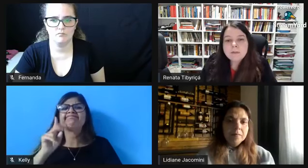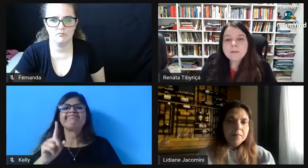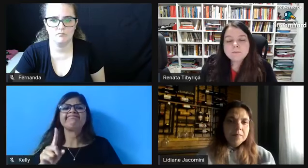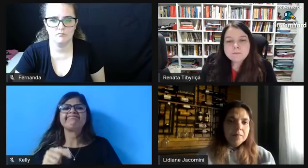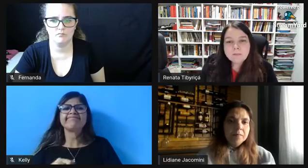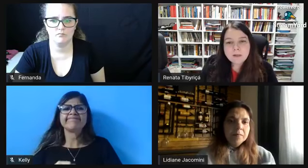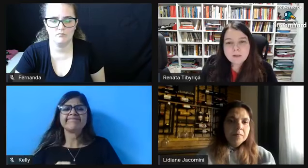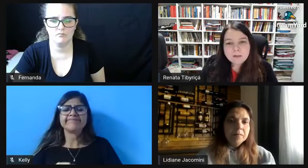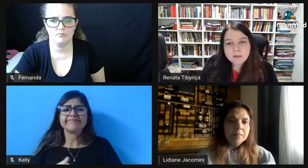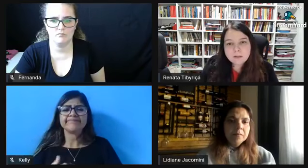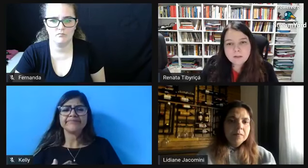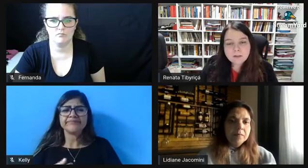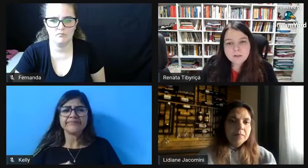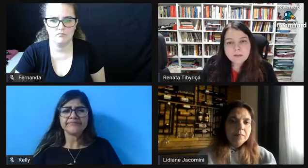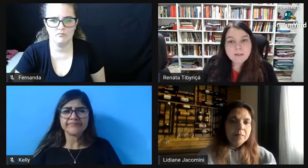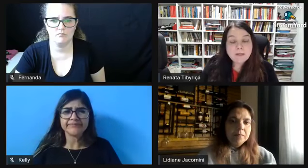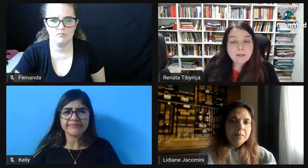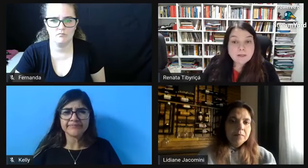dela,